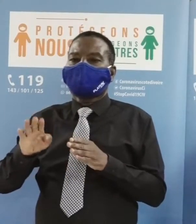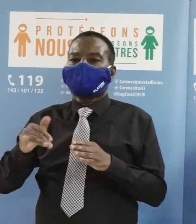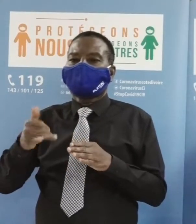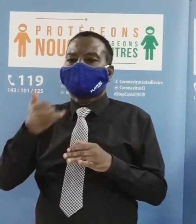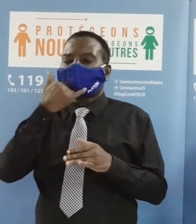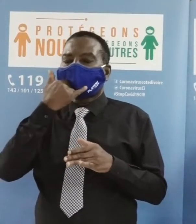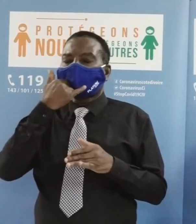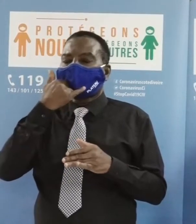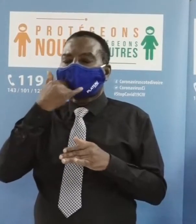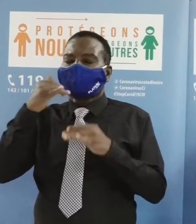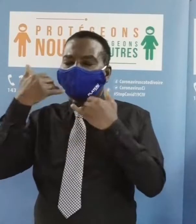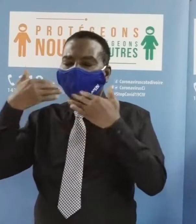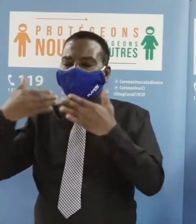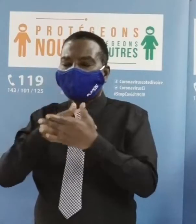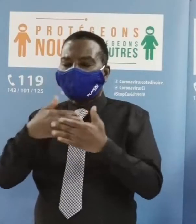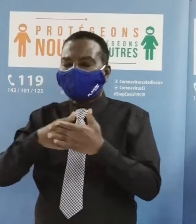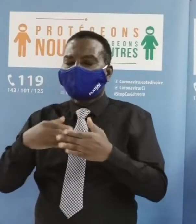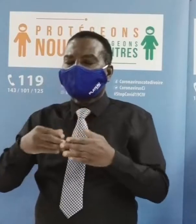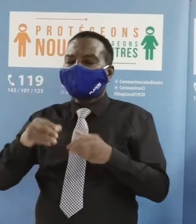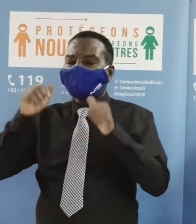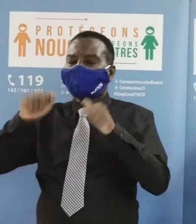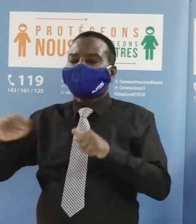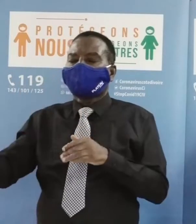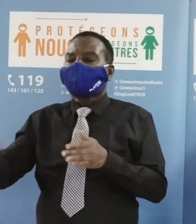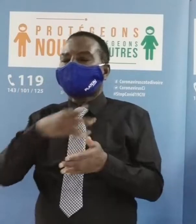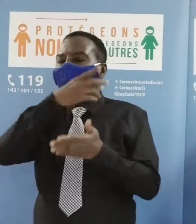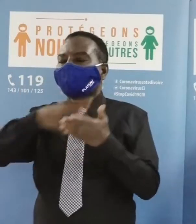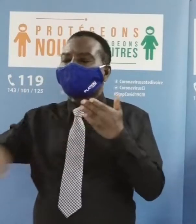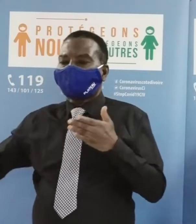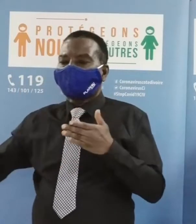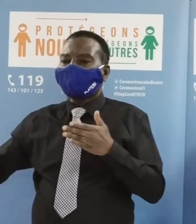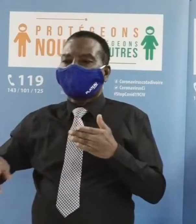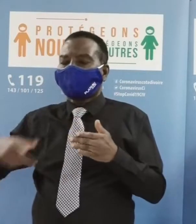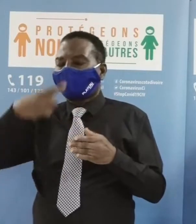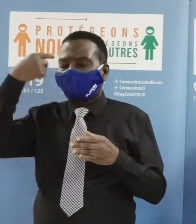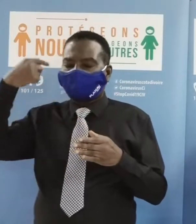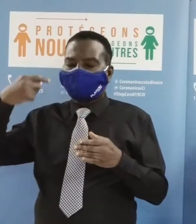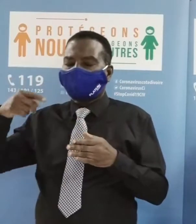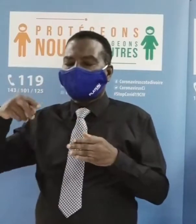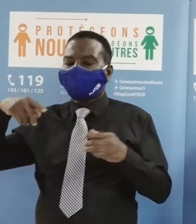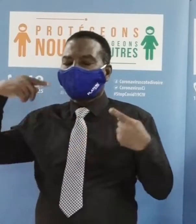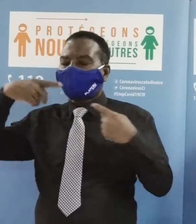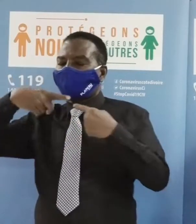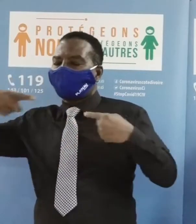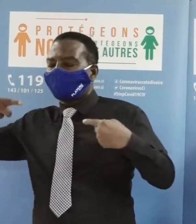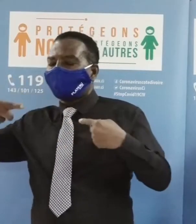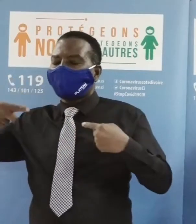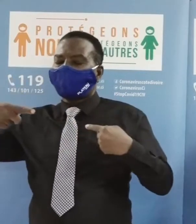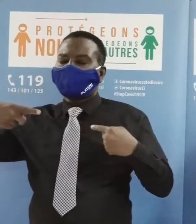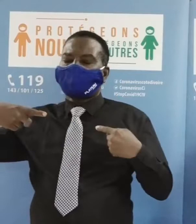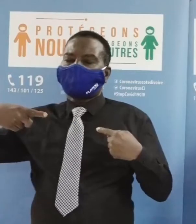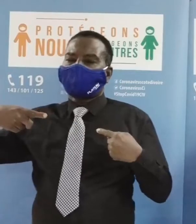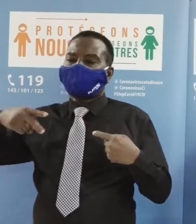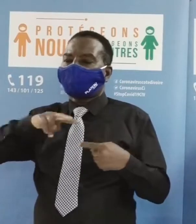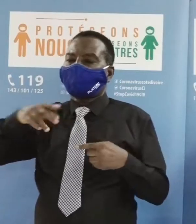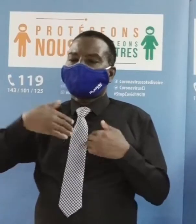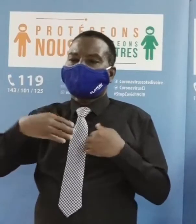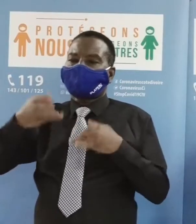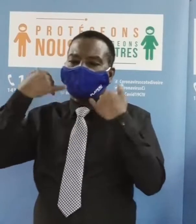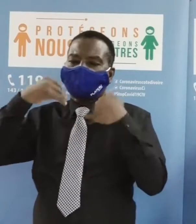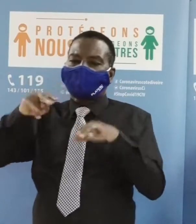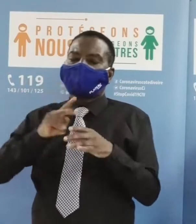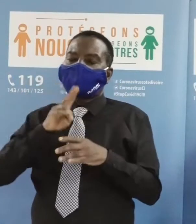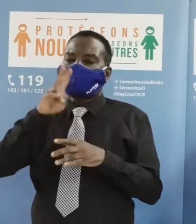puces se débander définitivement parce que à l'opposé à l'opposé vous avez l'information